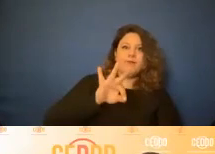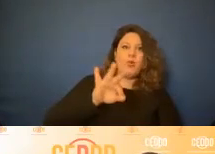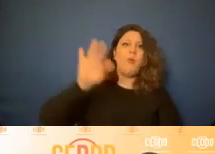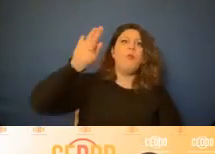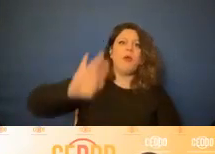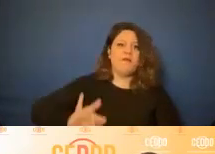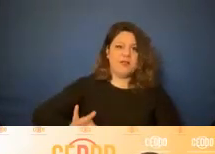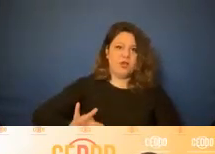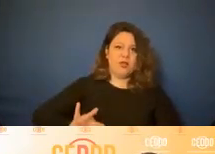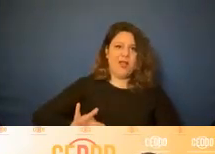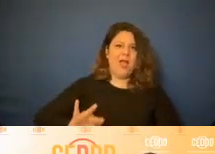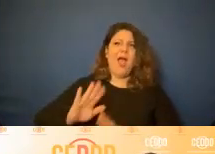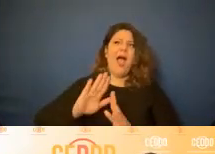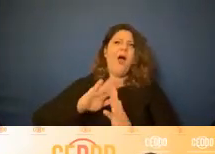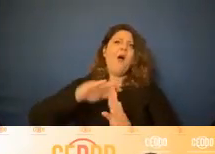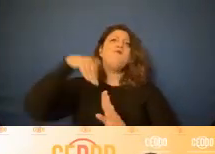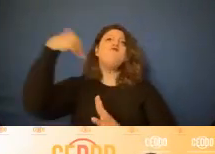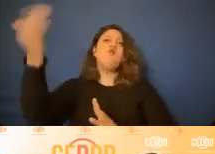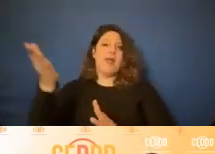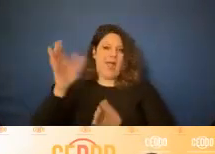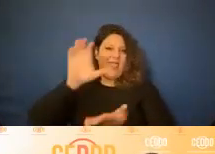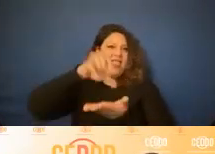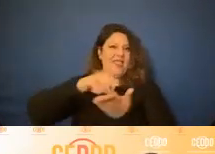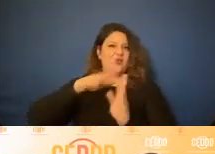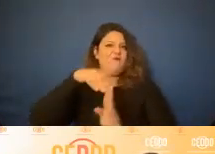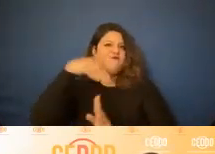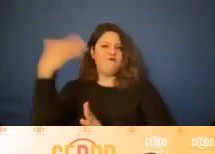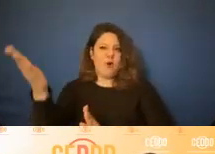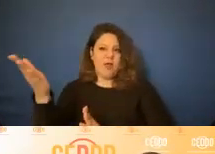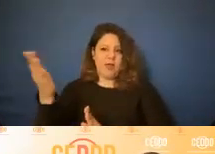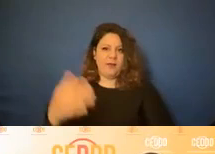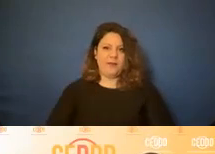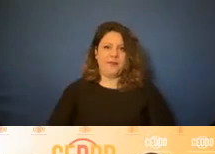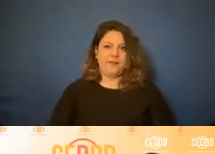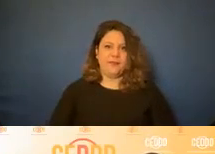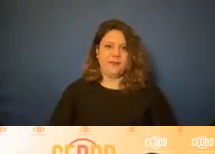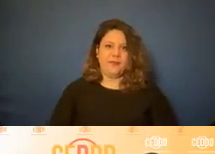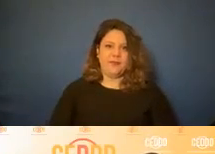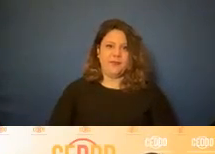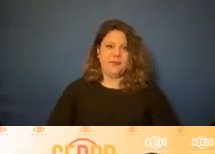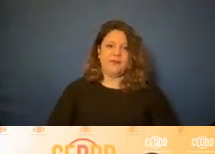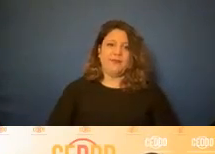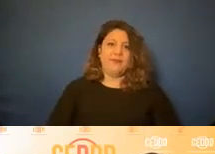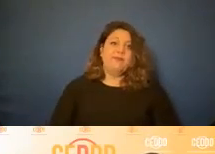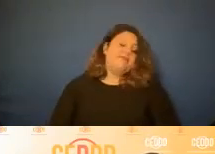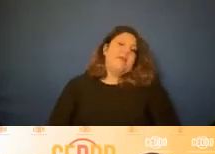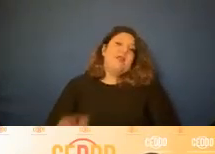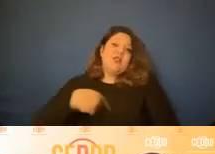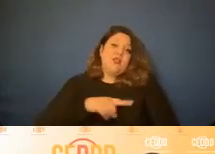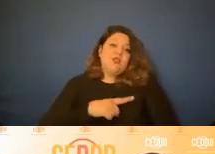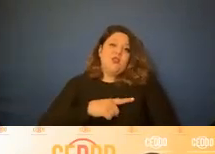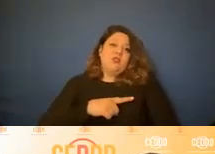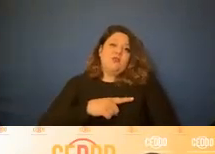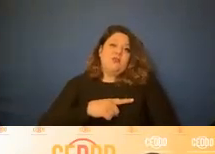preferiblemente externo al centro. Esto, por ejemplo, es lo que llevamos nosotros con educación en Castilla y León. ¿Por qué externo al